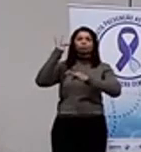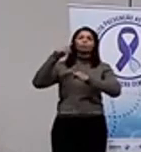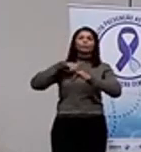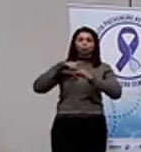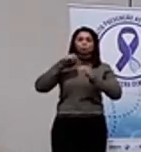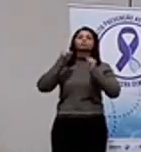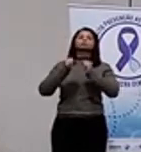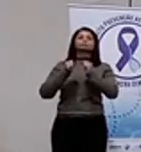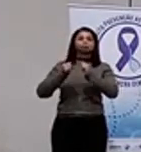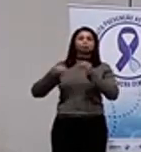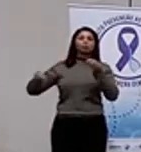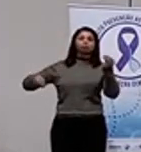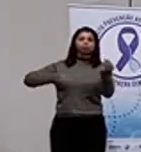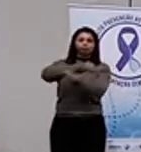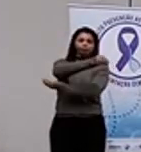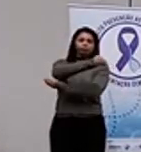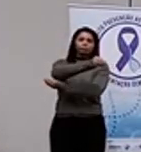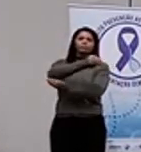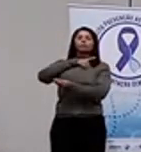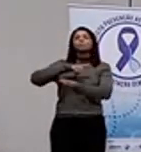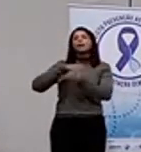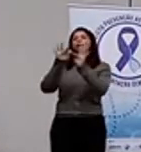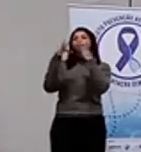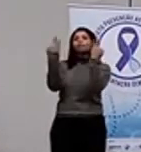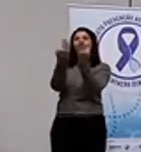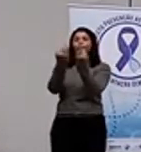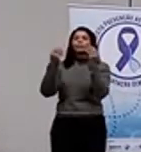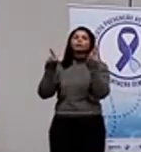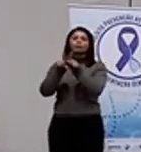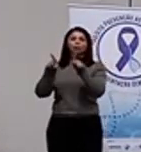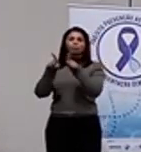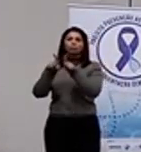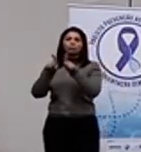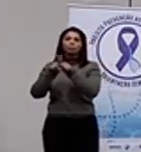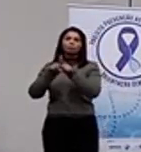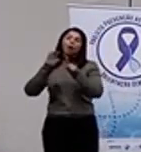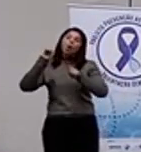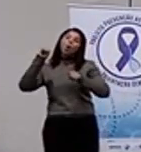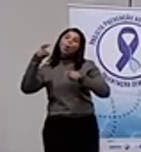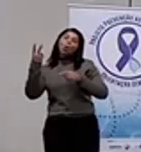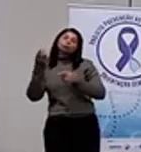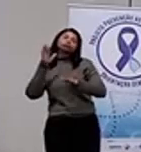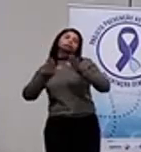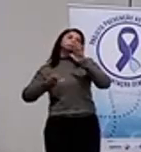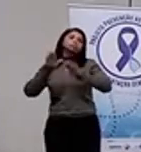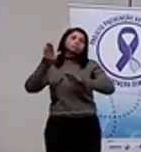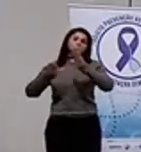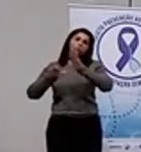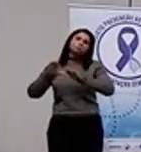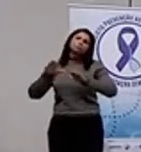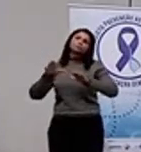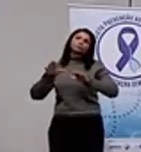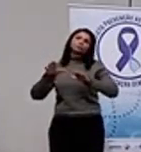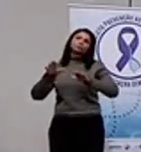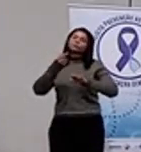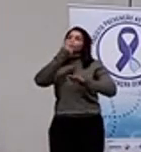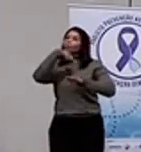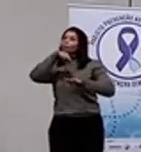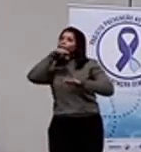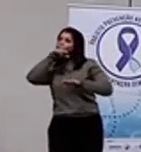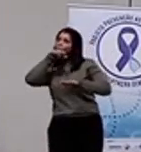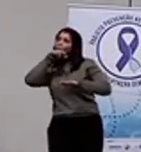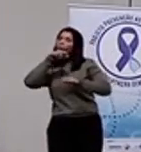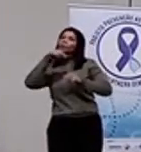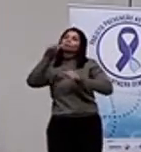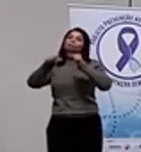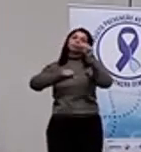passar, mas você pode ter sido o primeiro caso da sua família. Ou às vezes, é aquela situação que você herdou uma mutação do pai e herdou